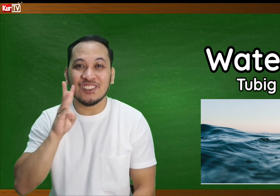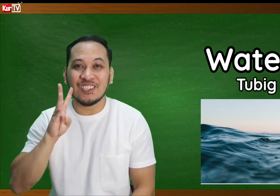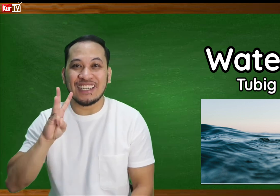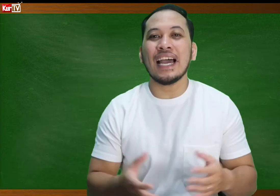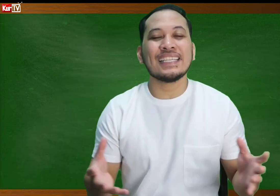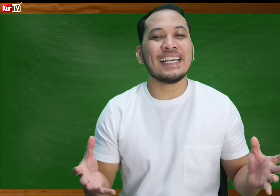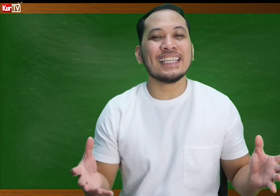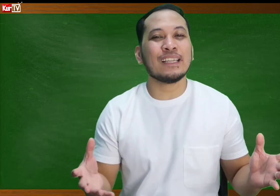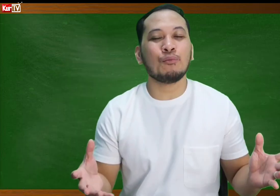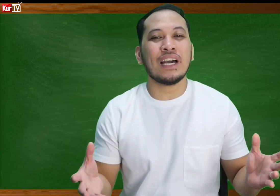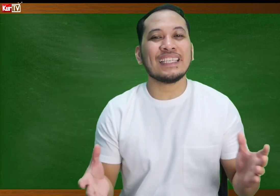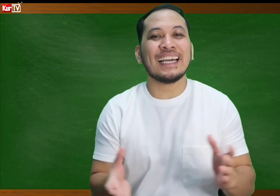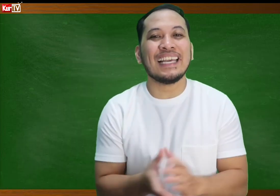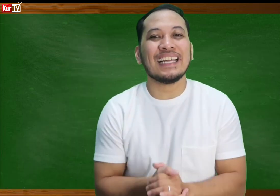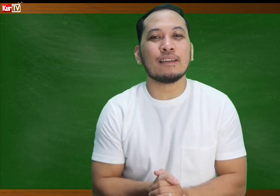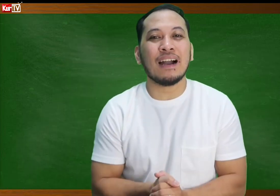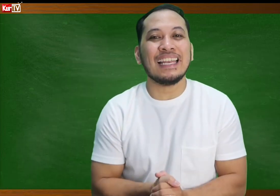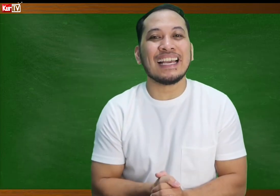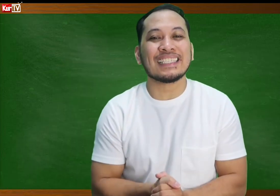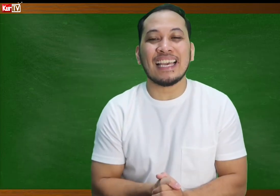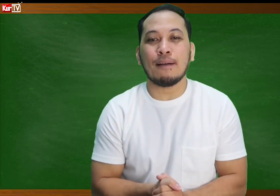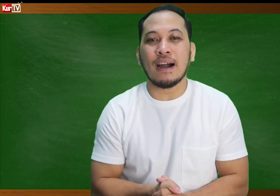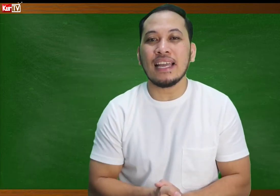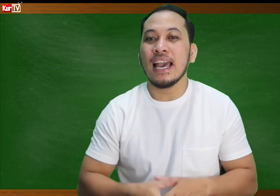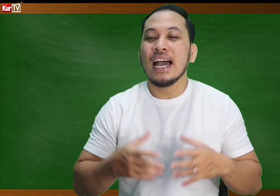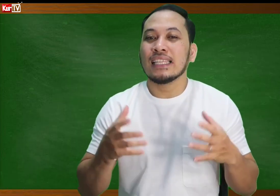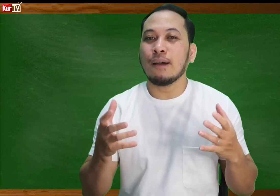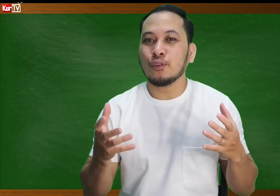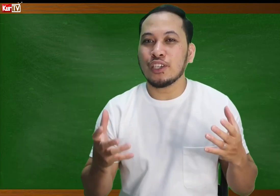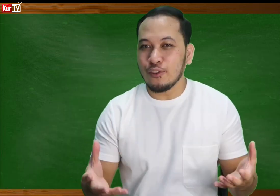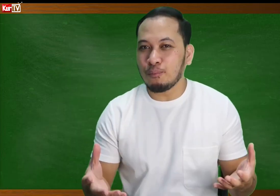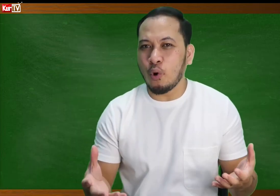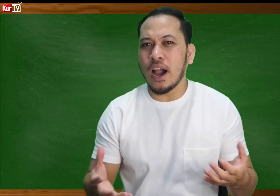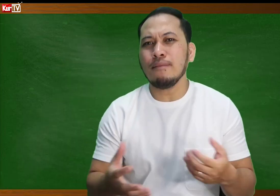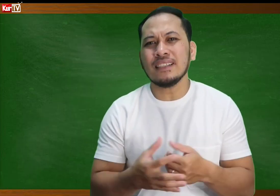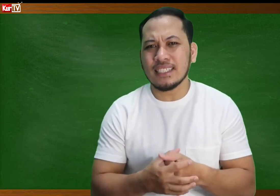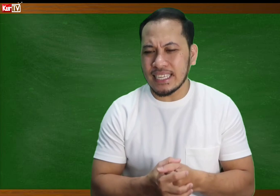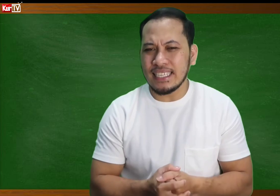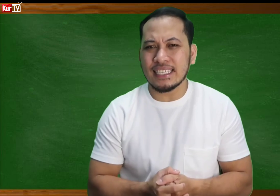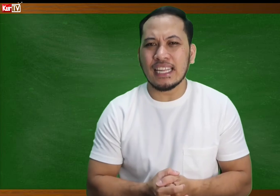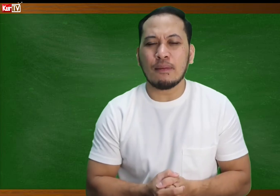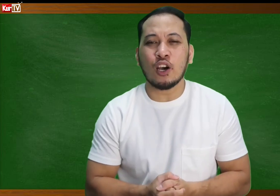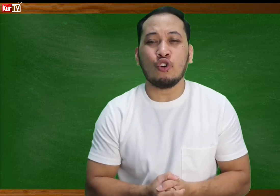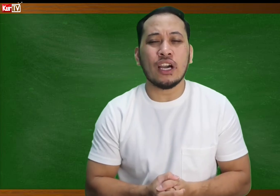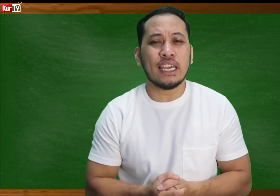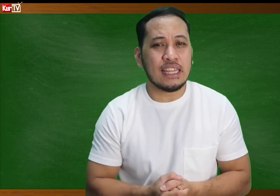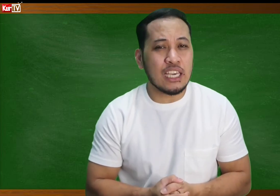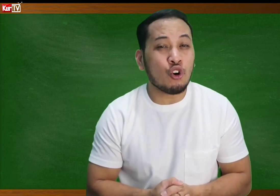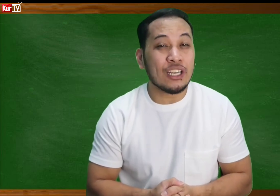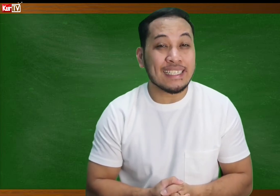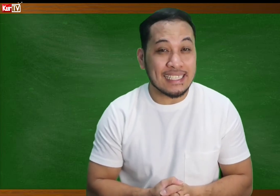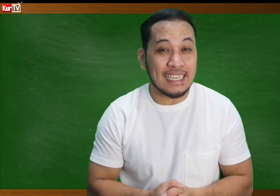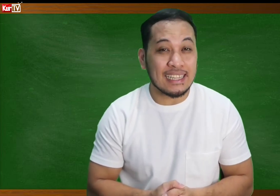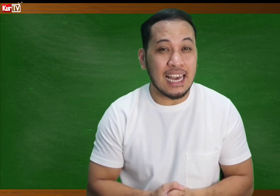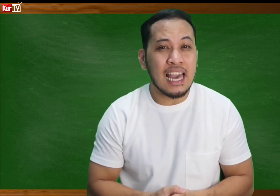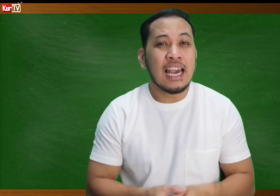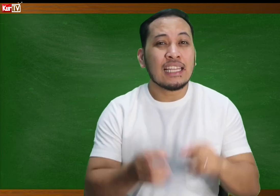Water. Naisenyas na po natin ang ilan sa mga likas na yaman. Tapos ngayon po ay magsisenyas na naman ako nang hindi ako nagsasalita.